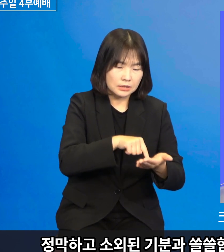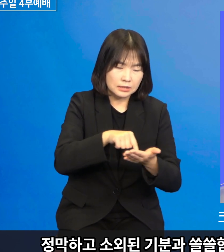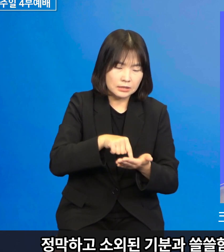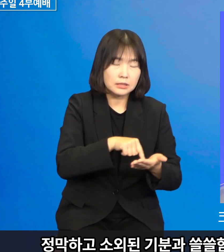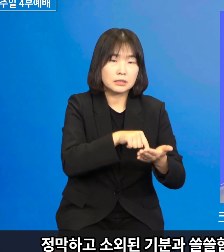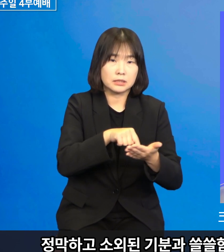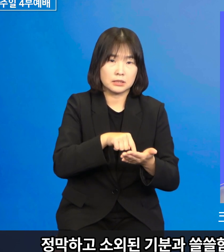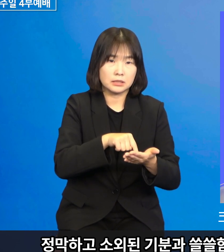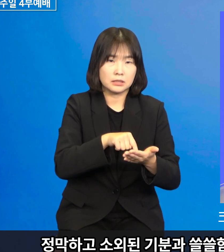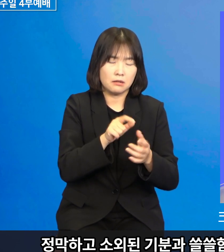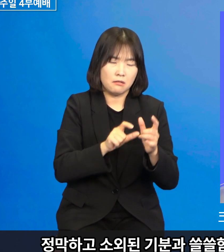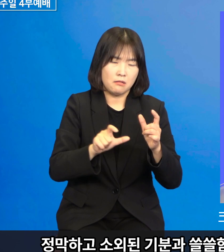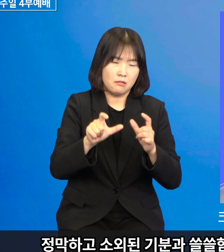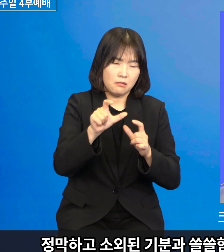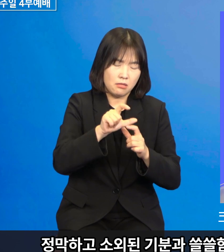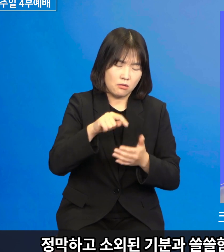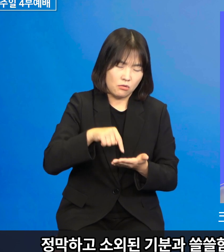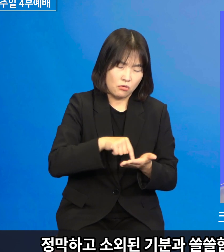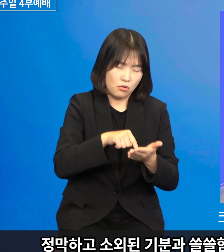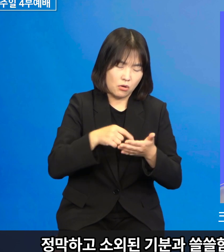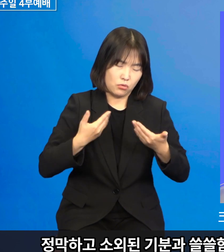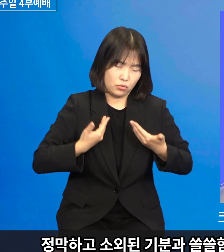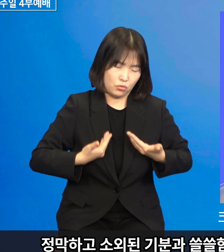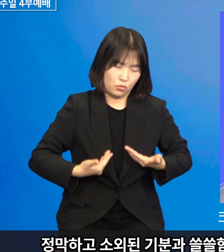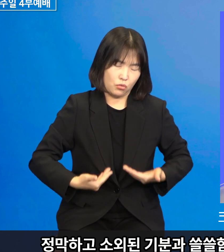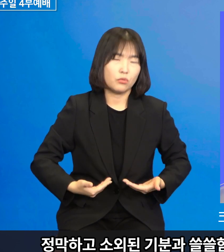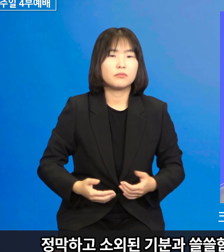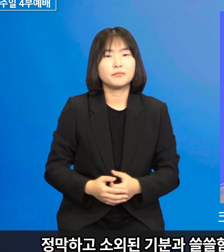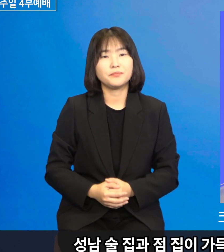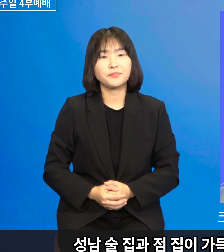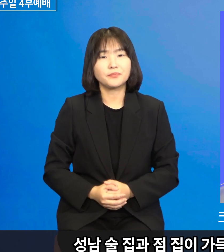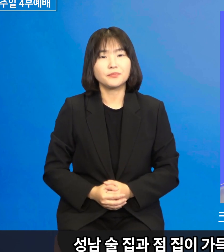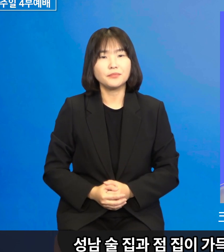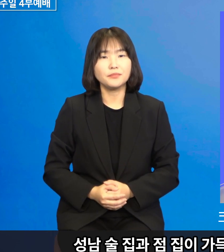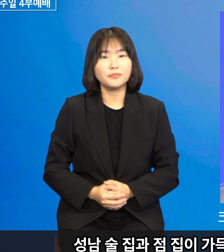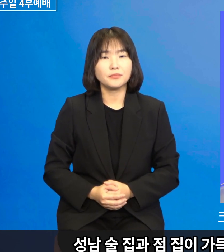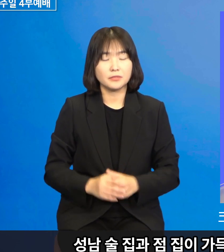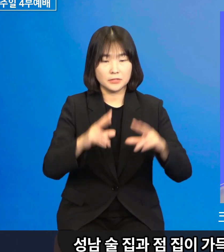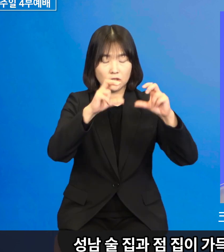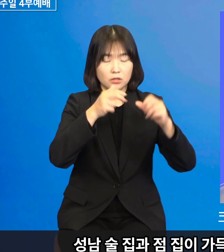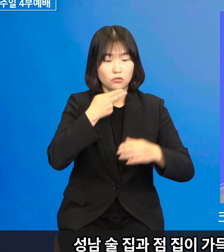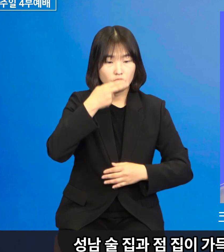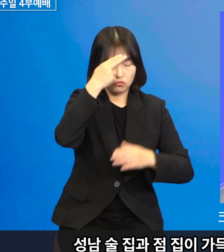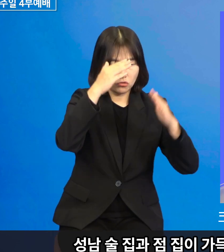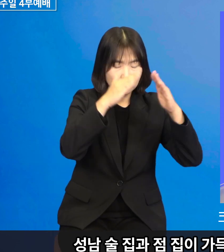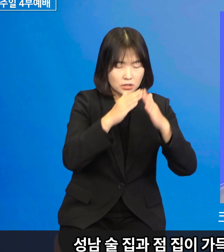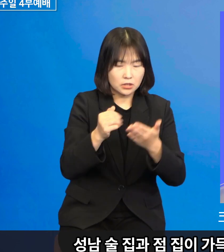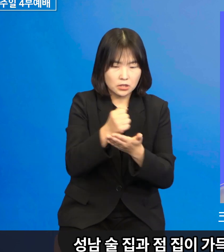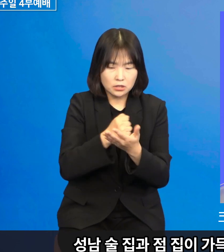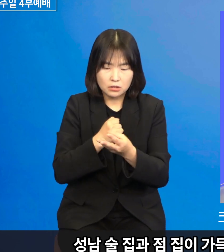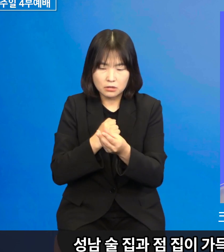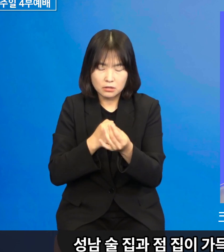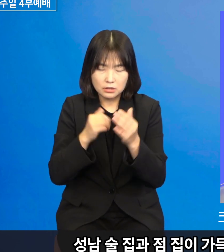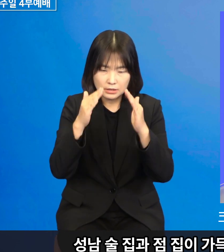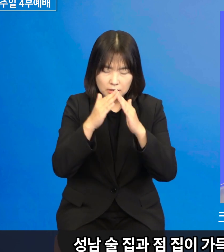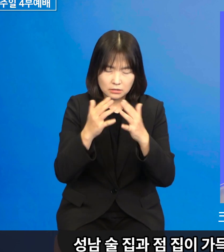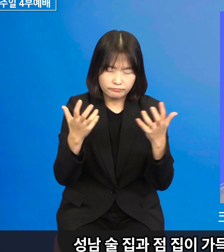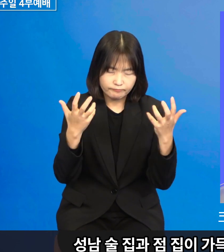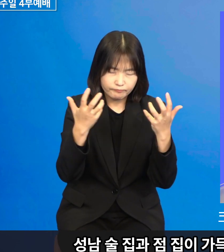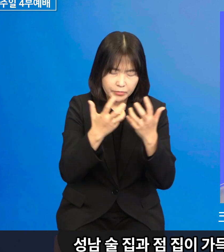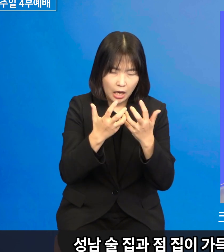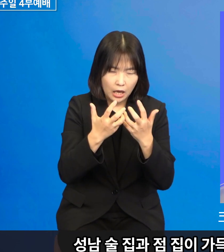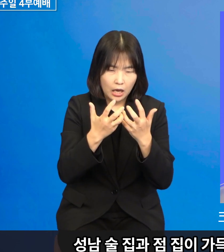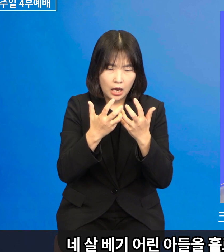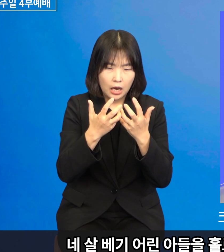쓸쓸함으로 더 외롭고 더 조용했습니다. 성남 술집과 점집이 가득한 유흥과 어두운